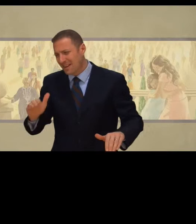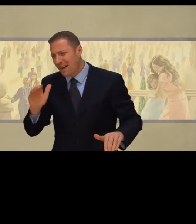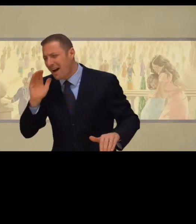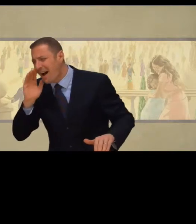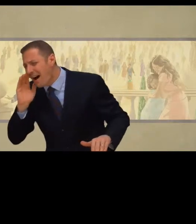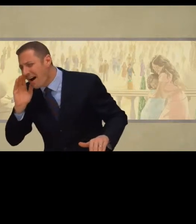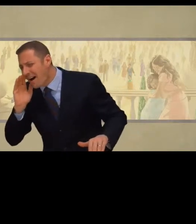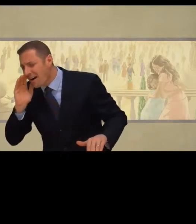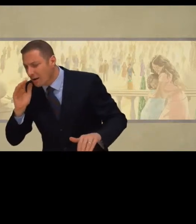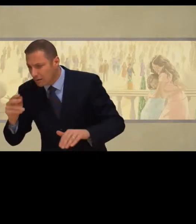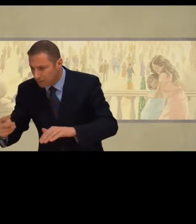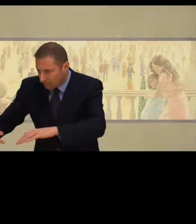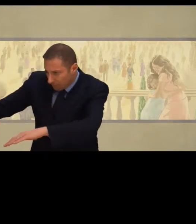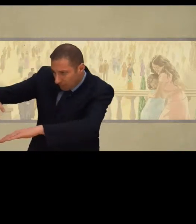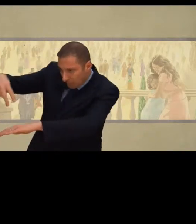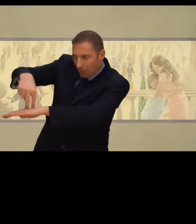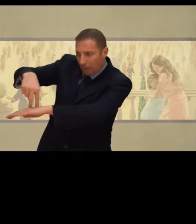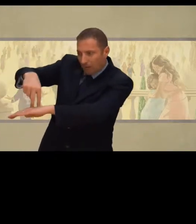meravigliosa